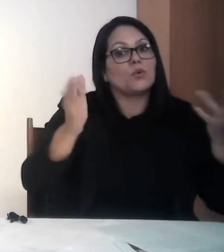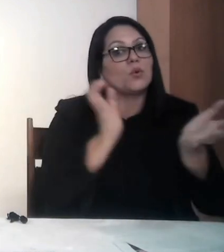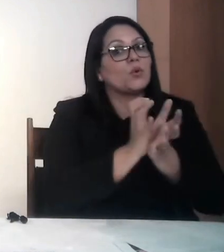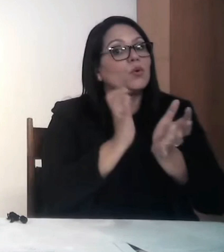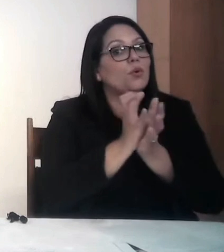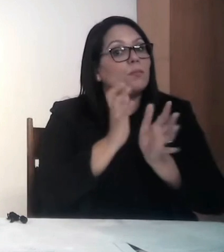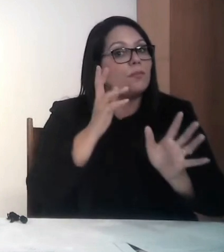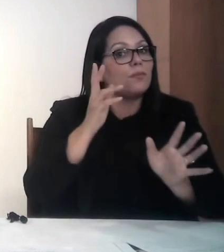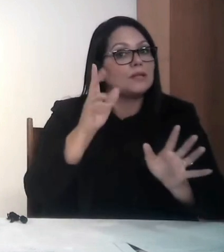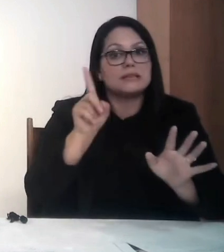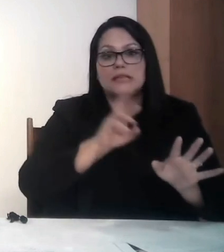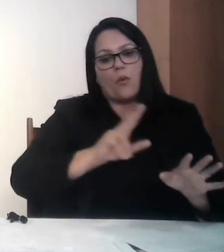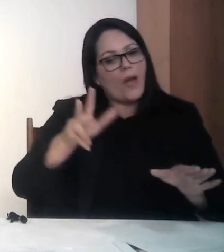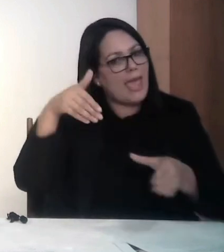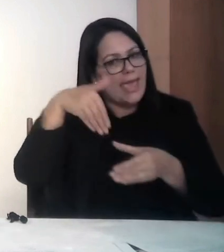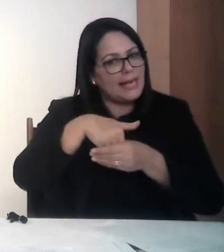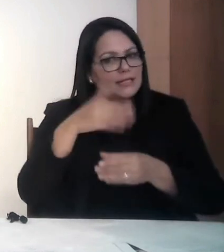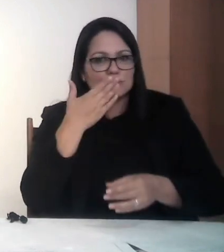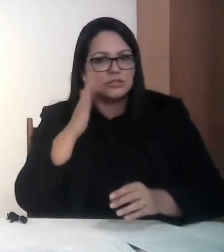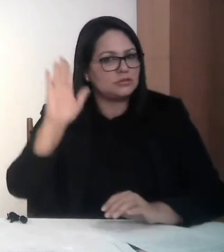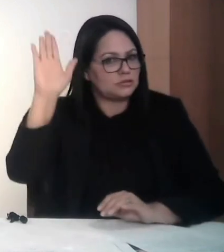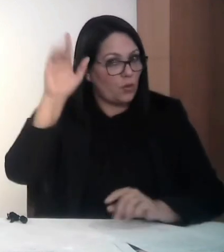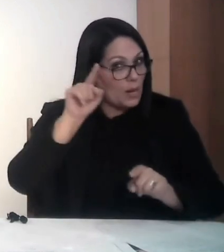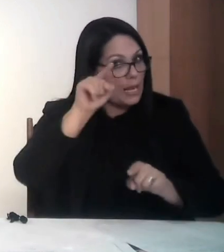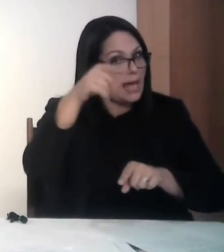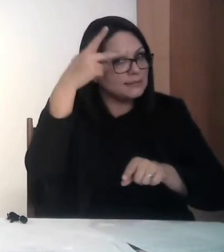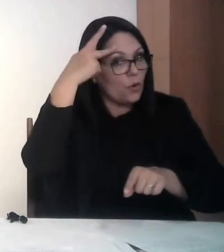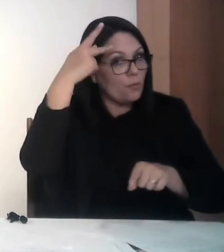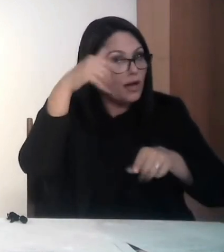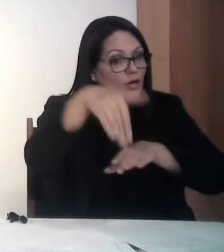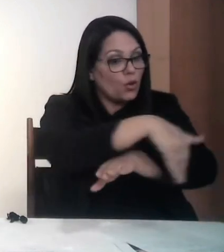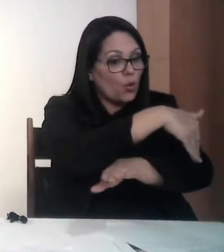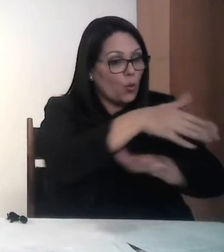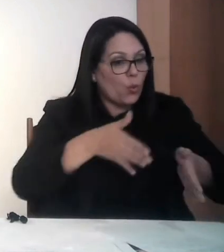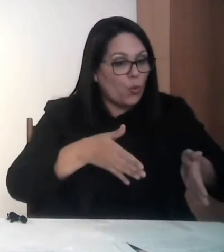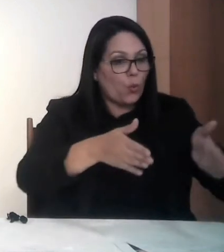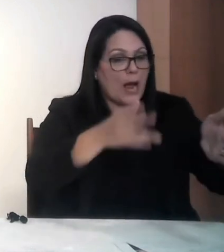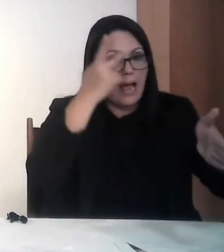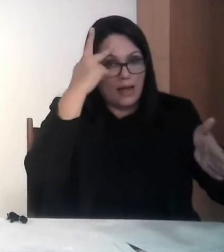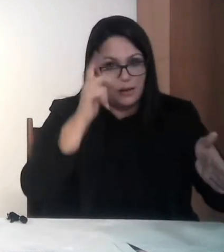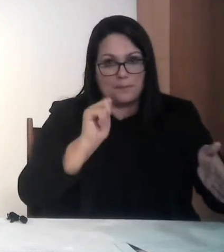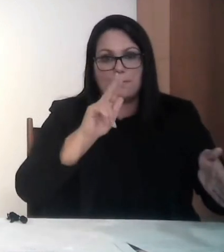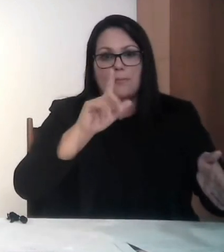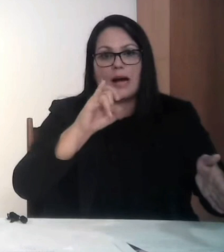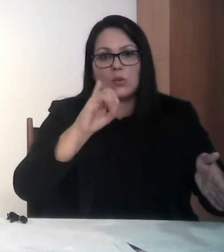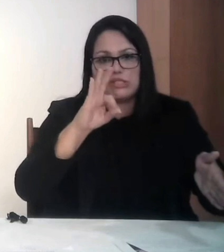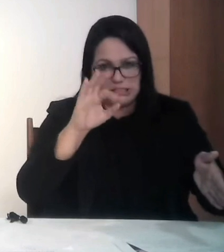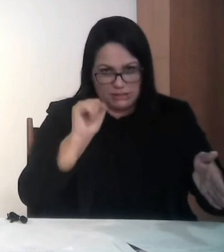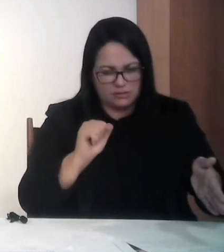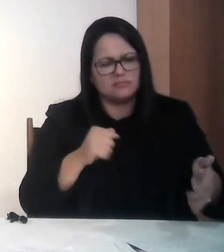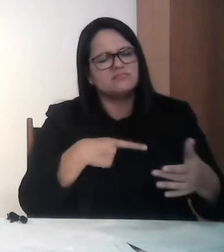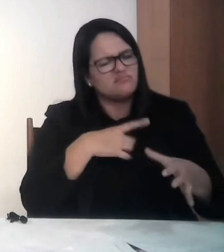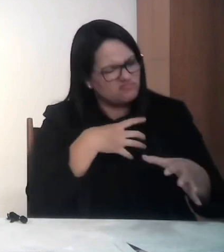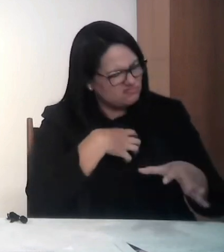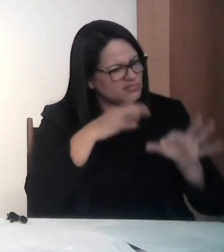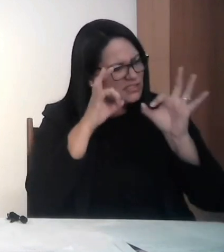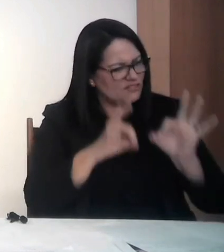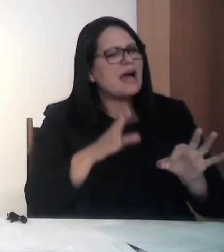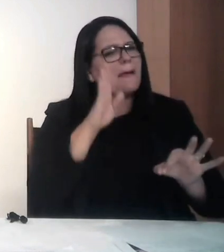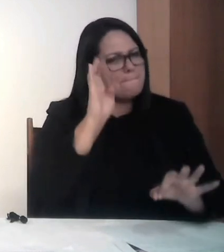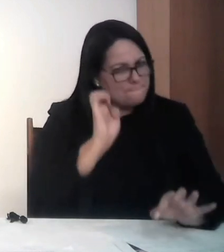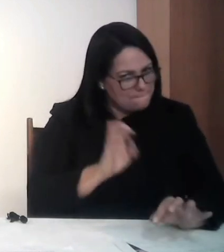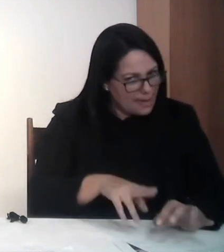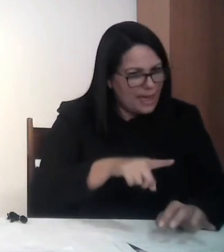eleições, né, na Paulista. Tenho certeza que tudo correrá muito bem. Esse pessoal